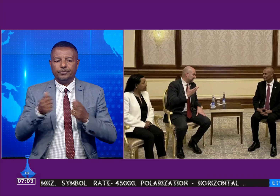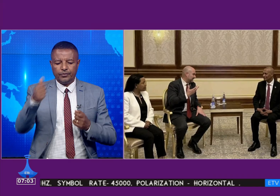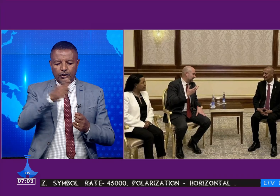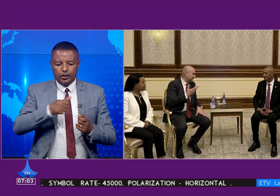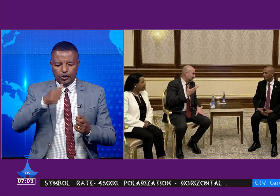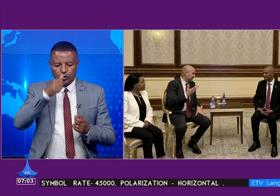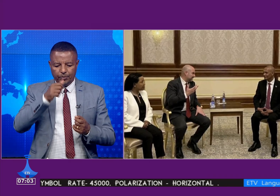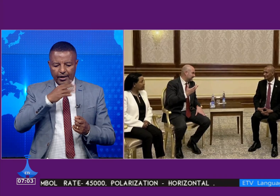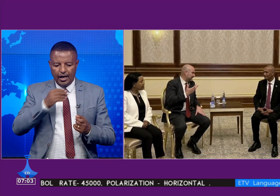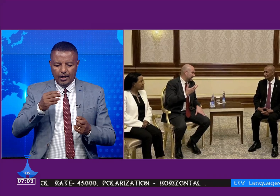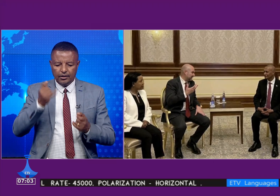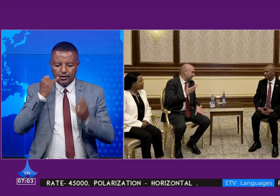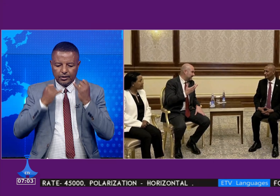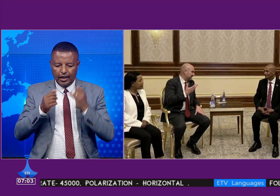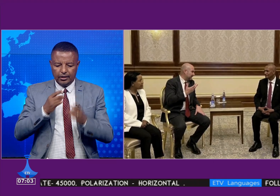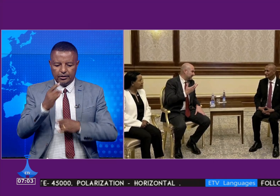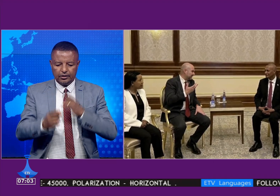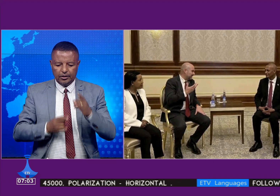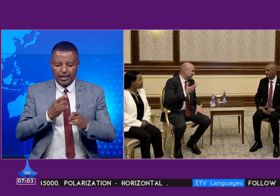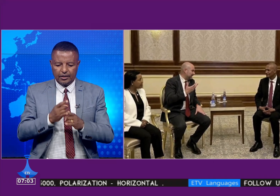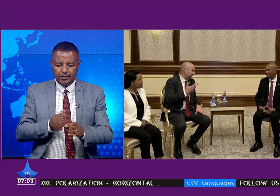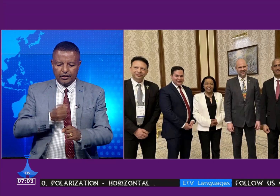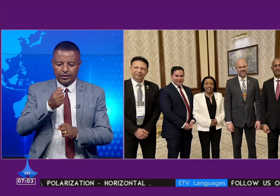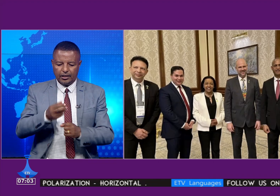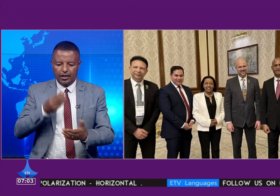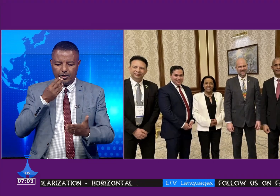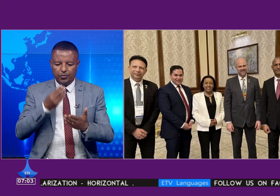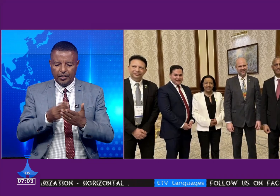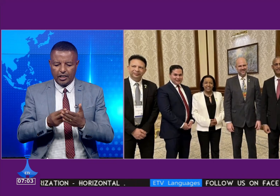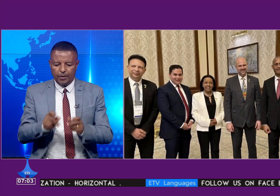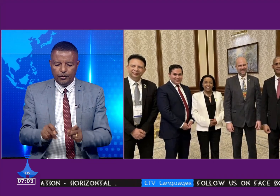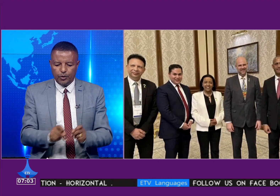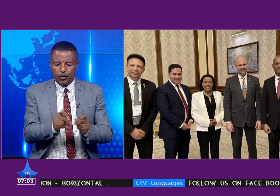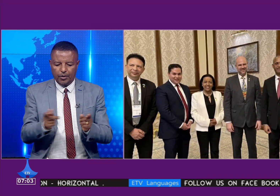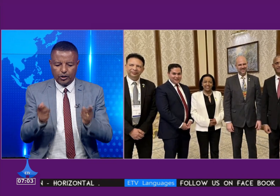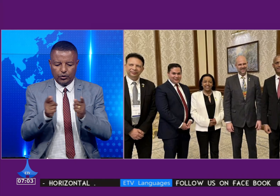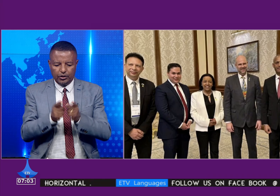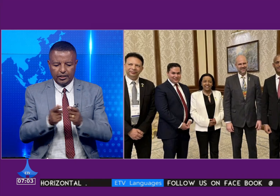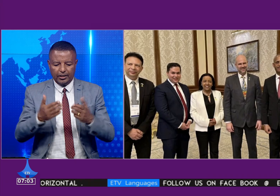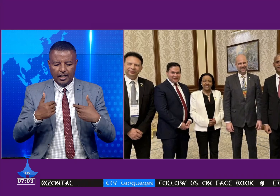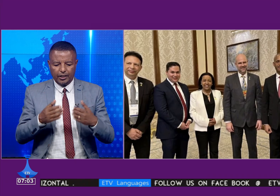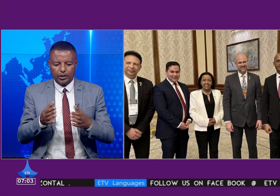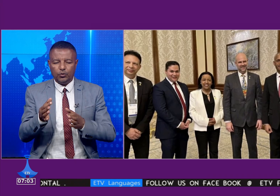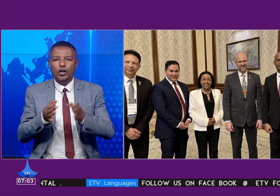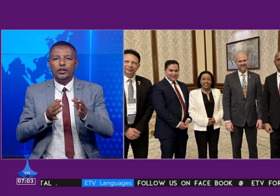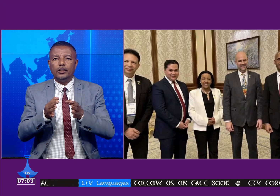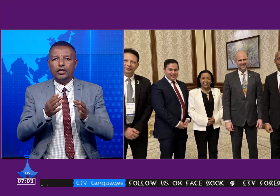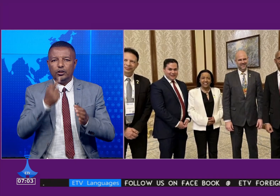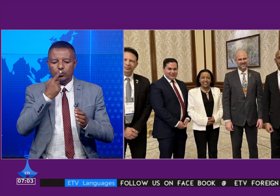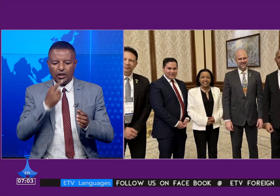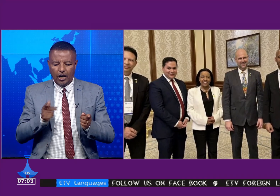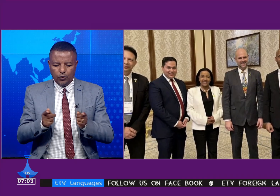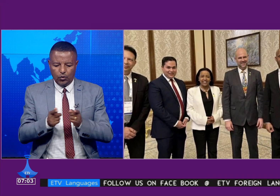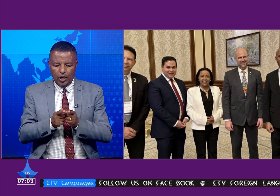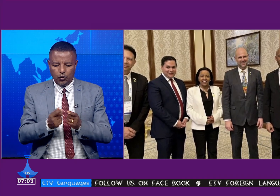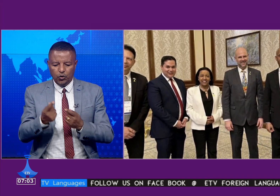አነጋግረዋል። ኢትዮጵያና እስራኤል ዘመናትን የተሻገረ መልካም ዲፕሎማሲያዊ ግንኙነት እንዳላቸው